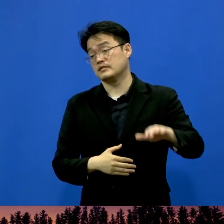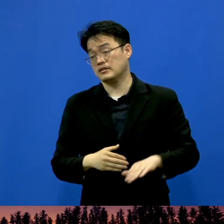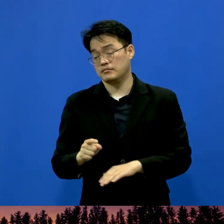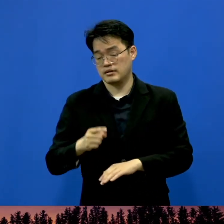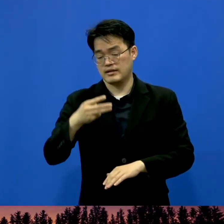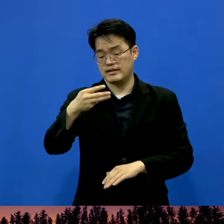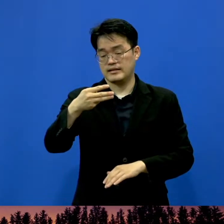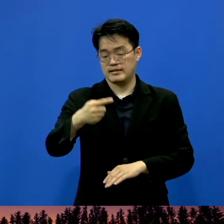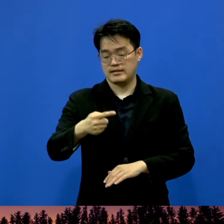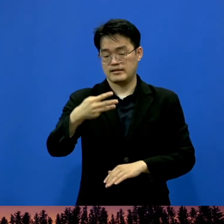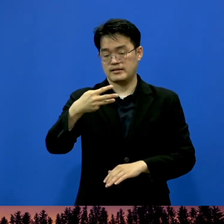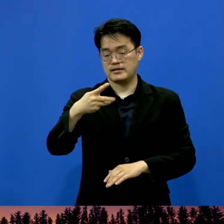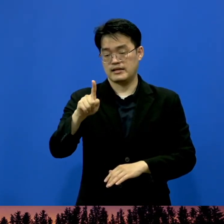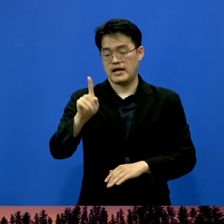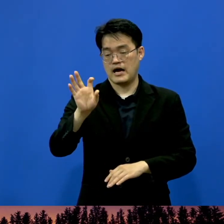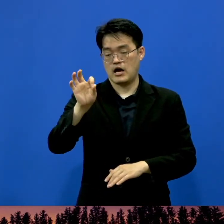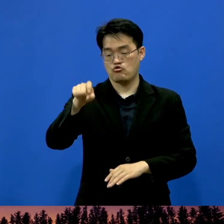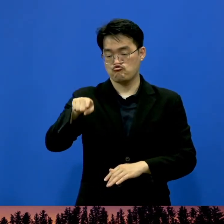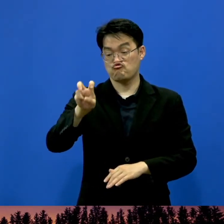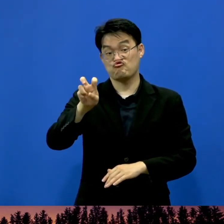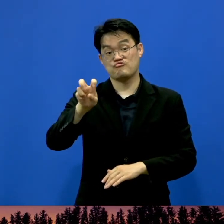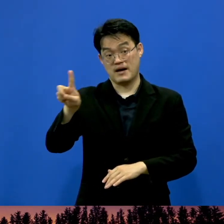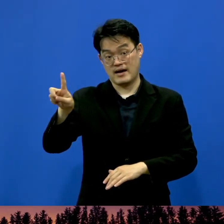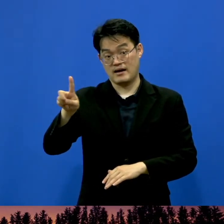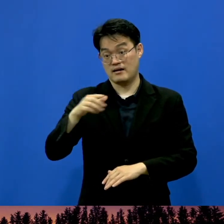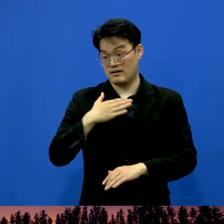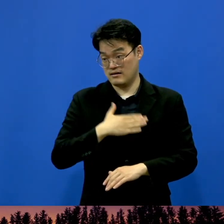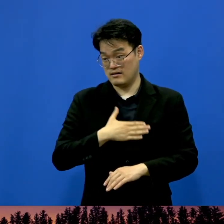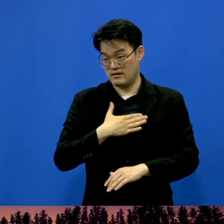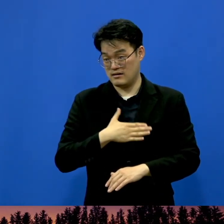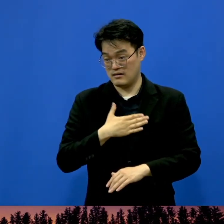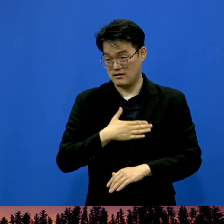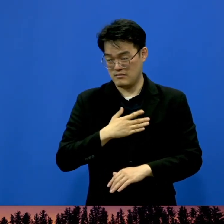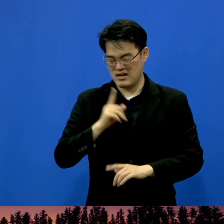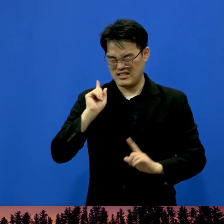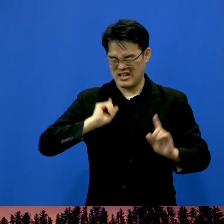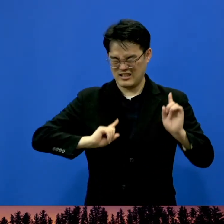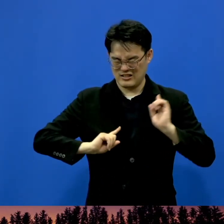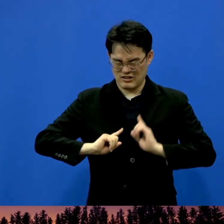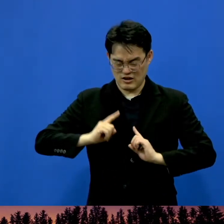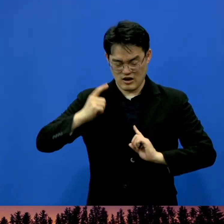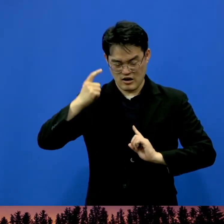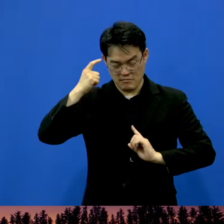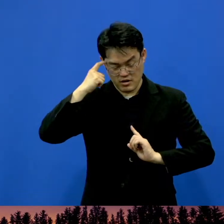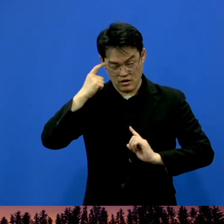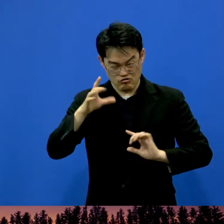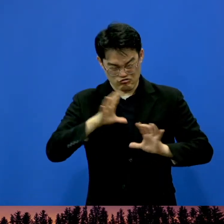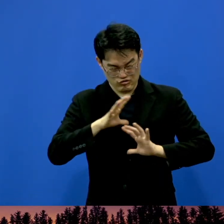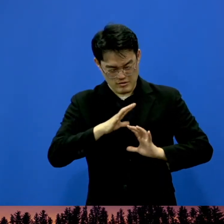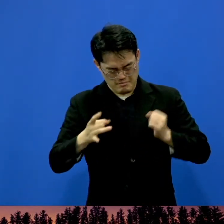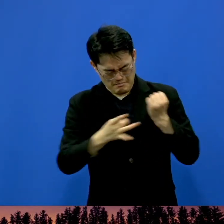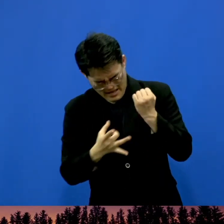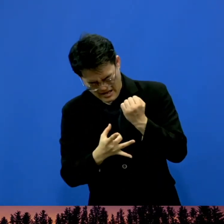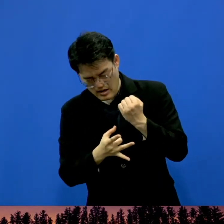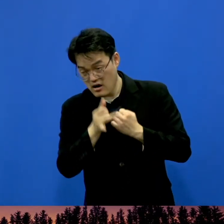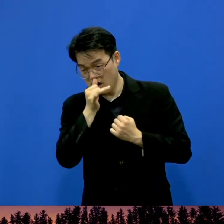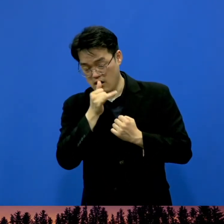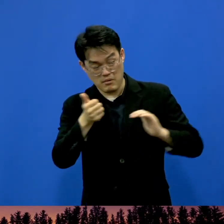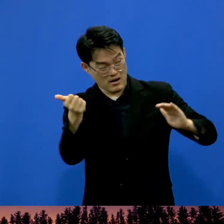것도 마찬가지입니다. 요즘 트라우마 얘기를 많이 듣는데 어떤 실패 사건이 계속 내 삶에 영향을 미치는